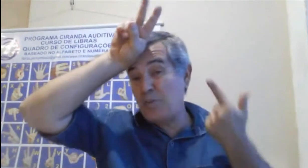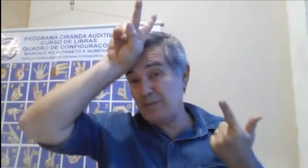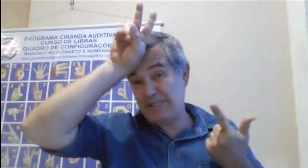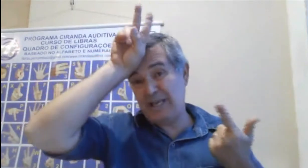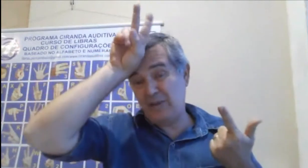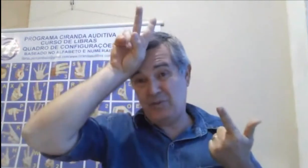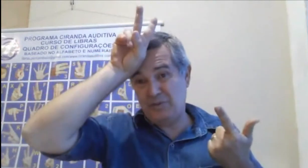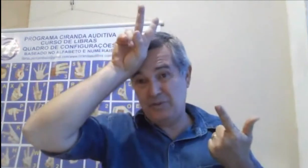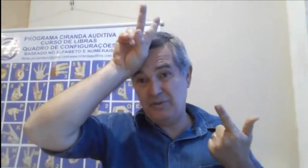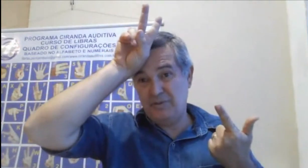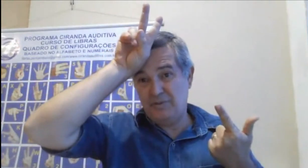mesmo sinal.